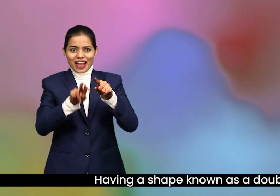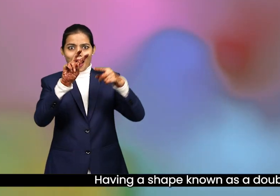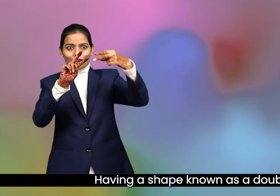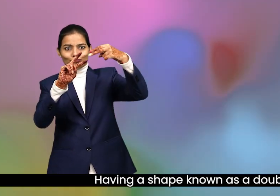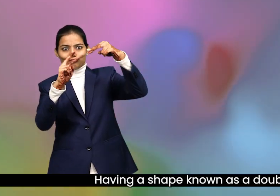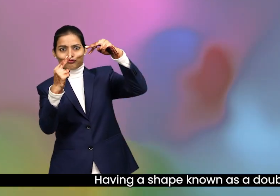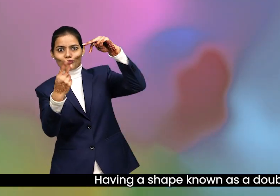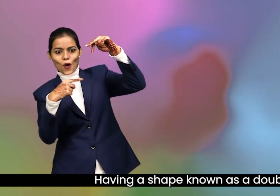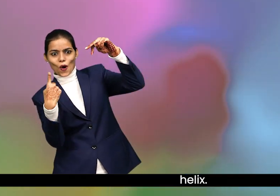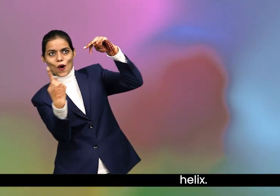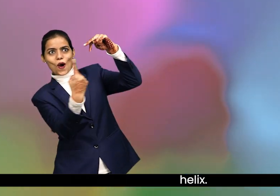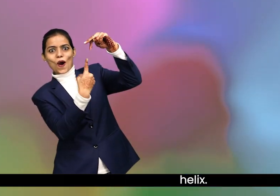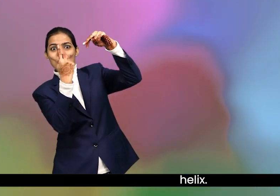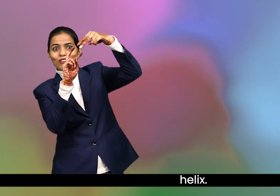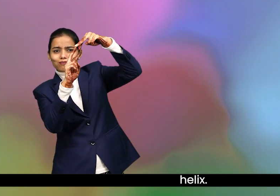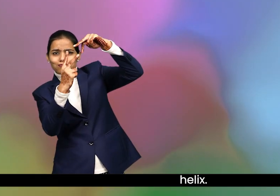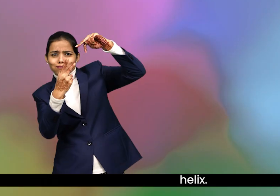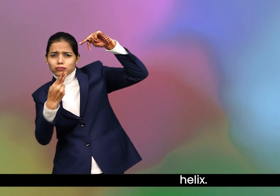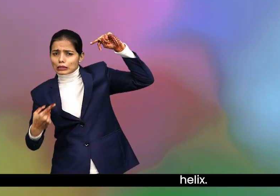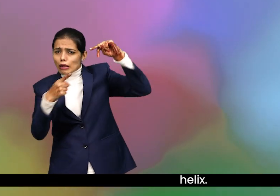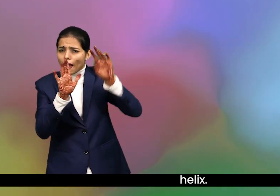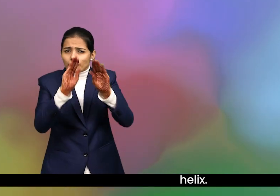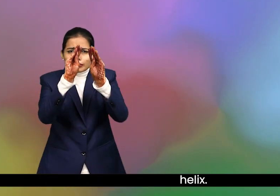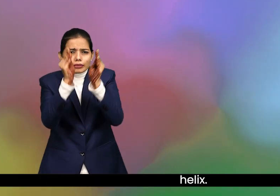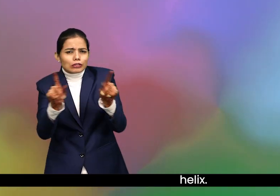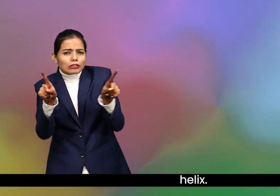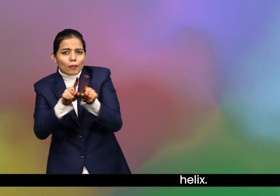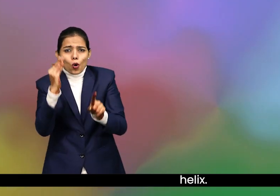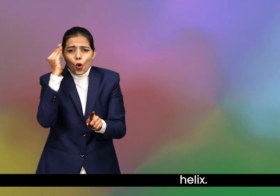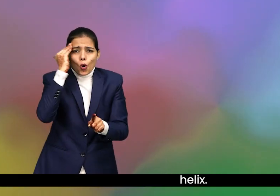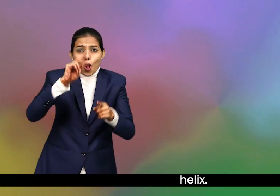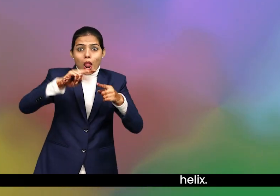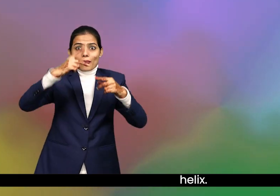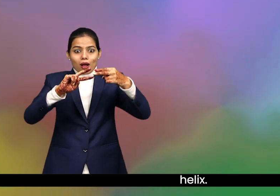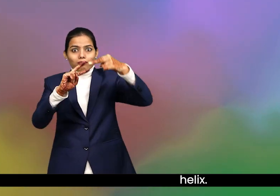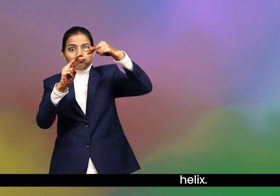as a double helix. இரட்டை ஹெலிக்ஸ் எனப்படும் வடிவத்தை கொண்டுள்ளது என்று அவர்கள் கண்டுபிடித்தனர்.